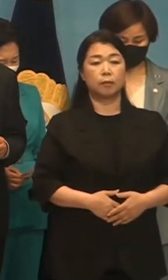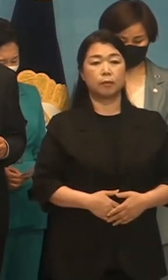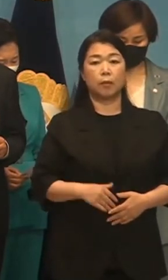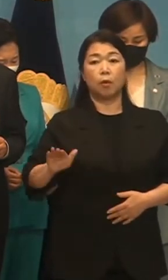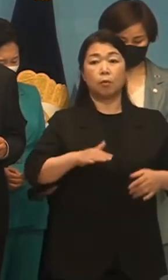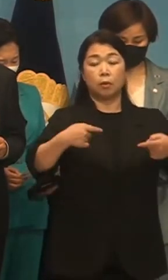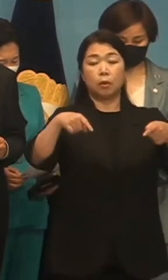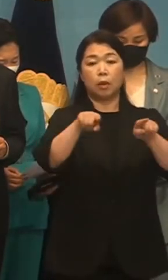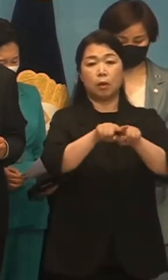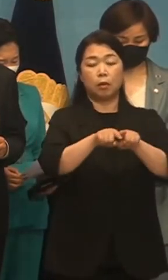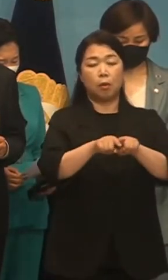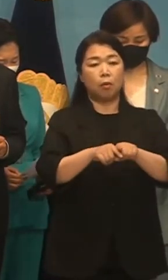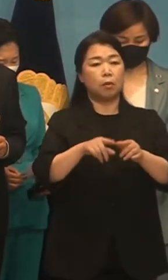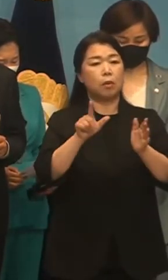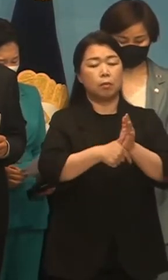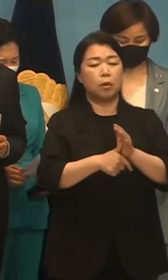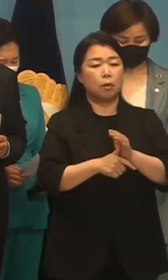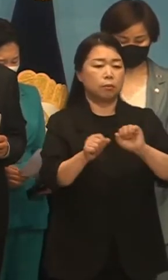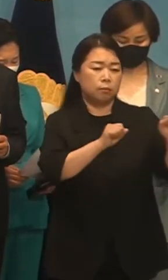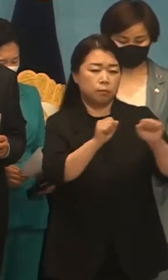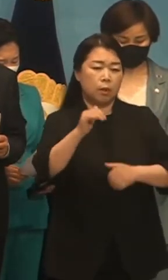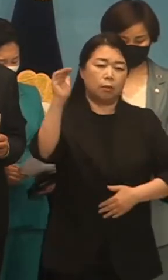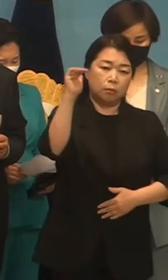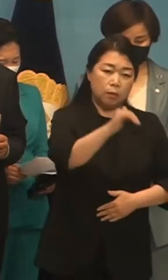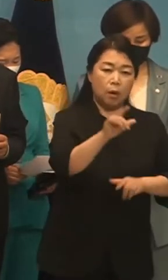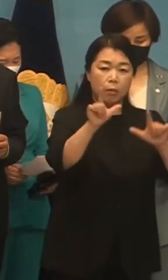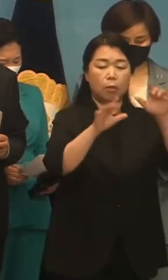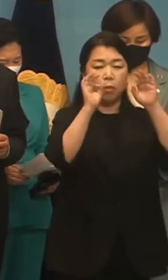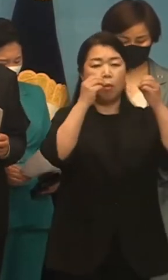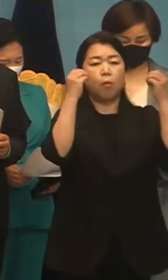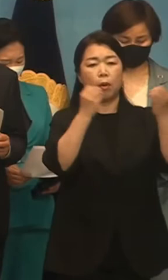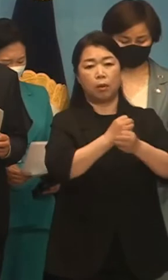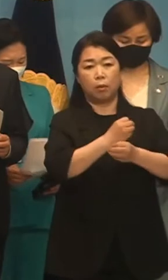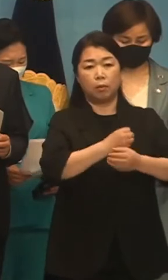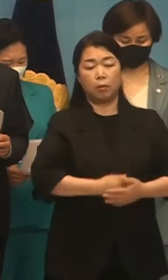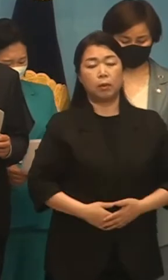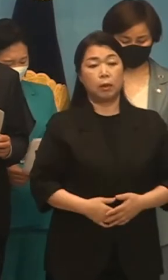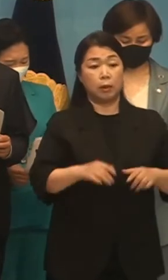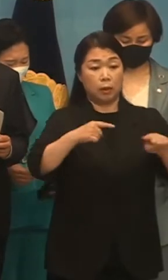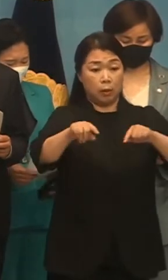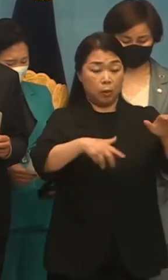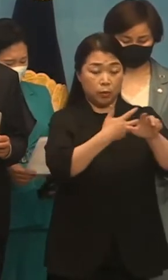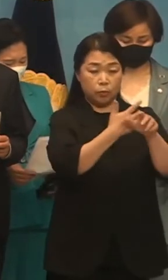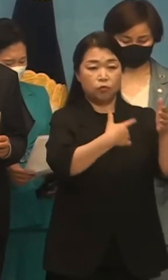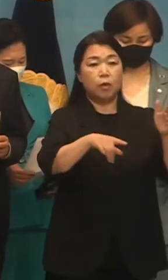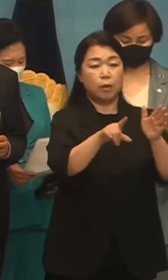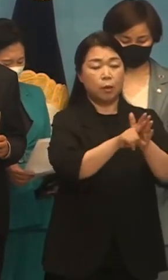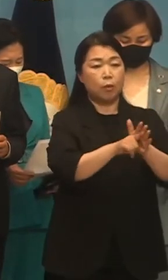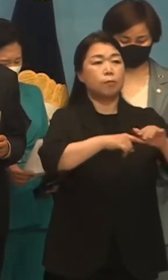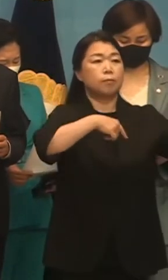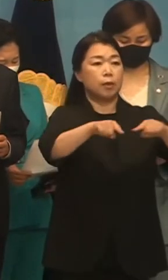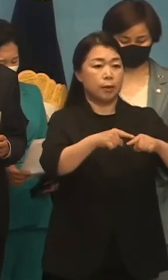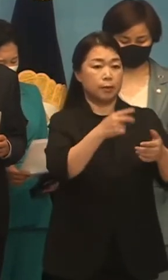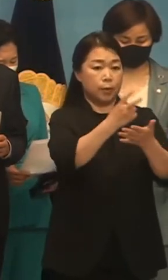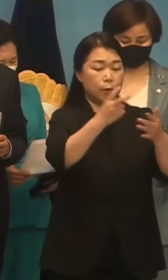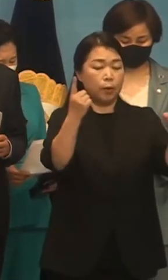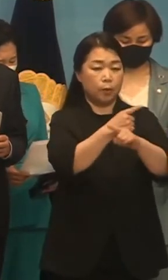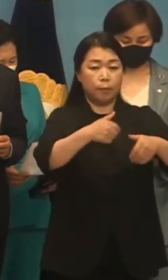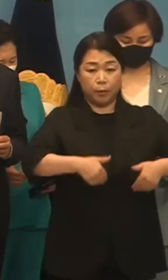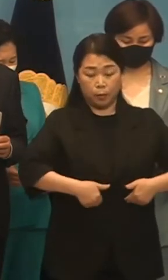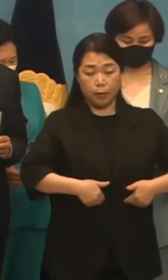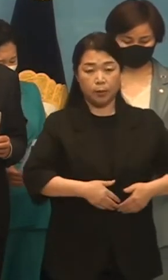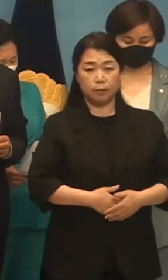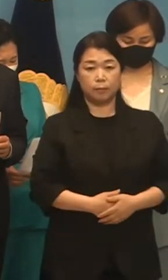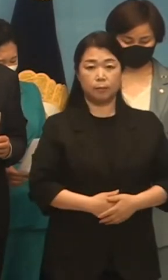우리 당은 어느새 활력을 잃은 당처럼 비춰지고 있습니다. 당의 혁신을 위해서라도 당의 제도 개선이